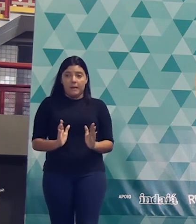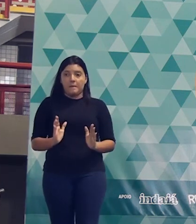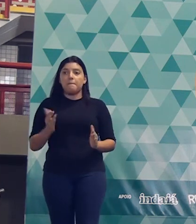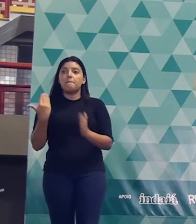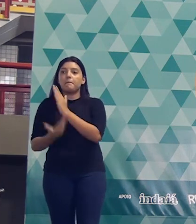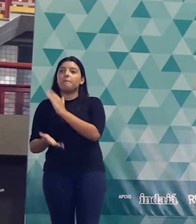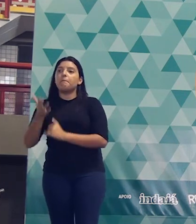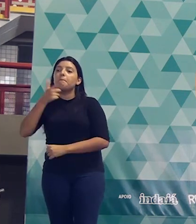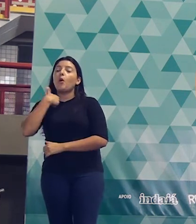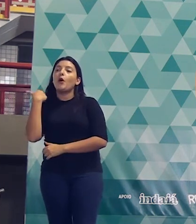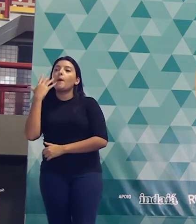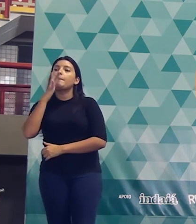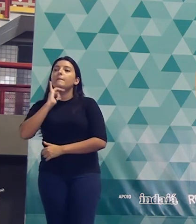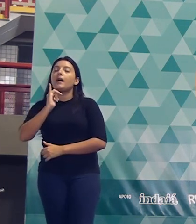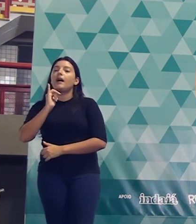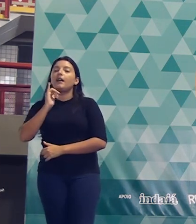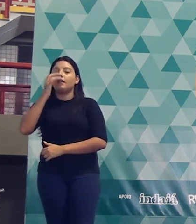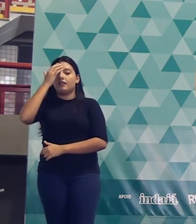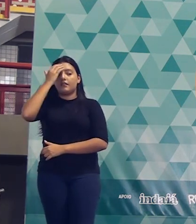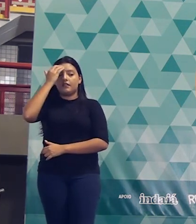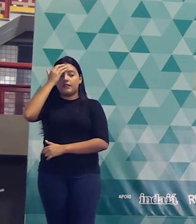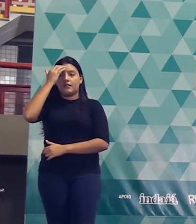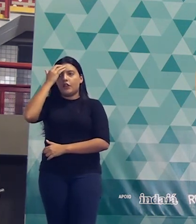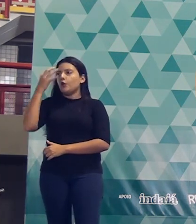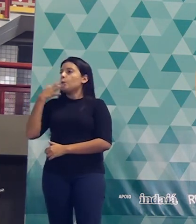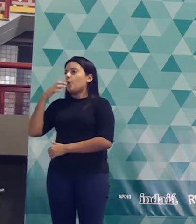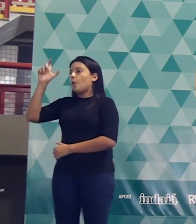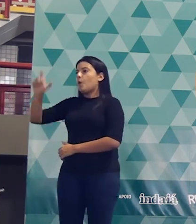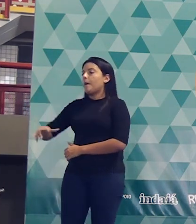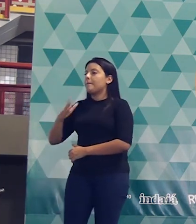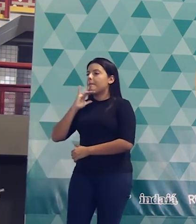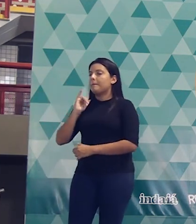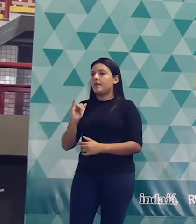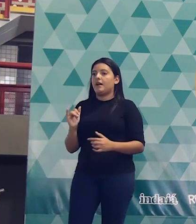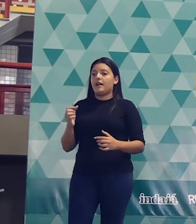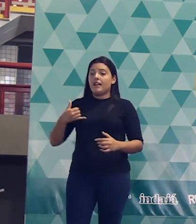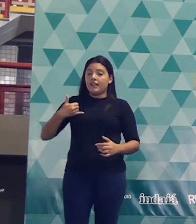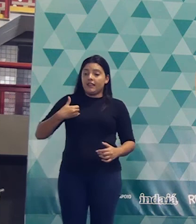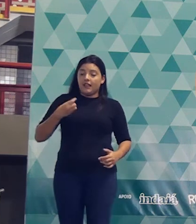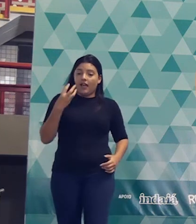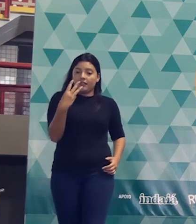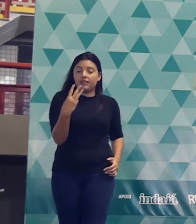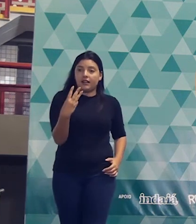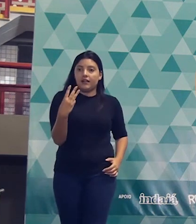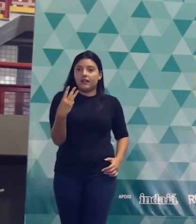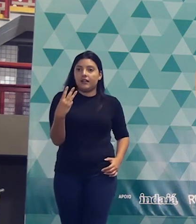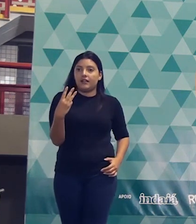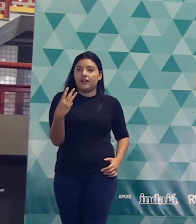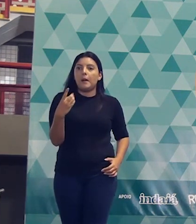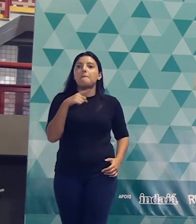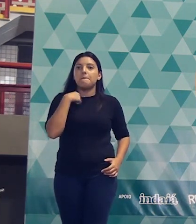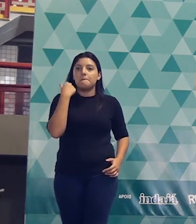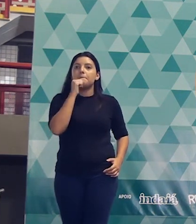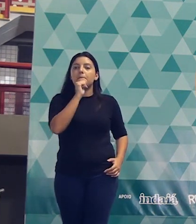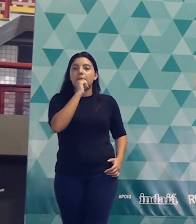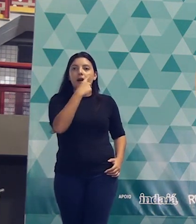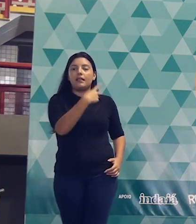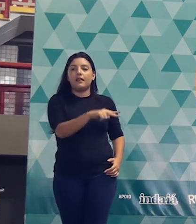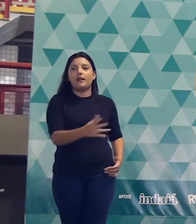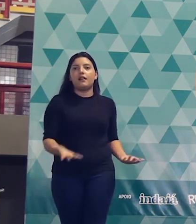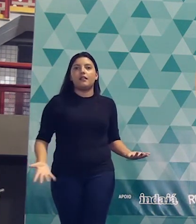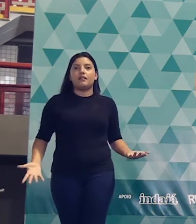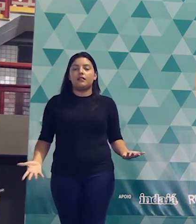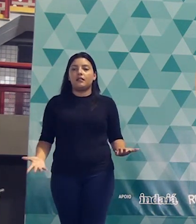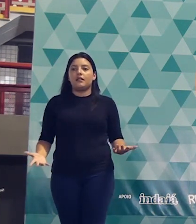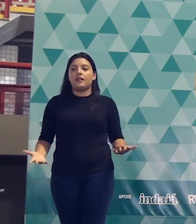pai. Ela nasceu e nunca conheceu o pai. Antes de fazer 3 anos, ela perdeu a mãe.